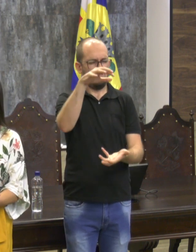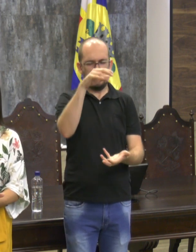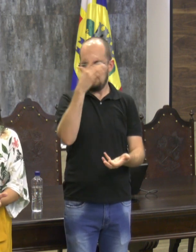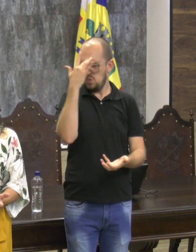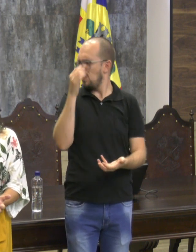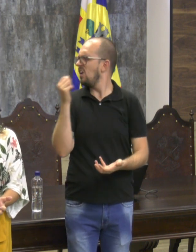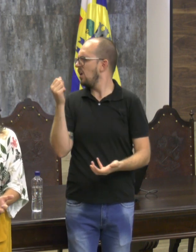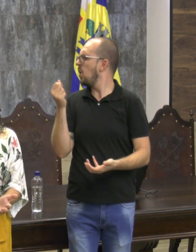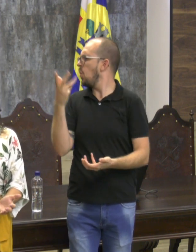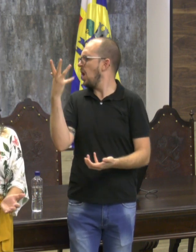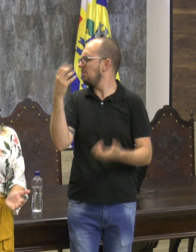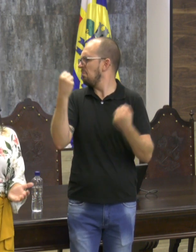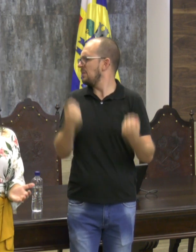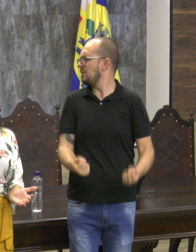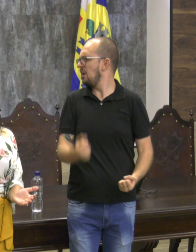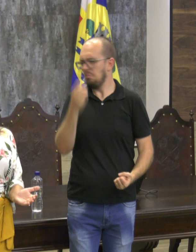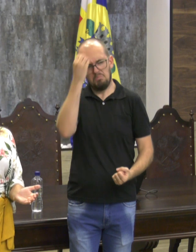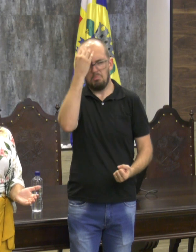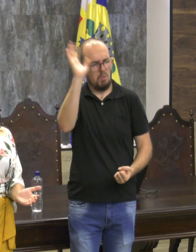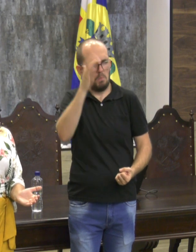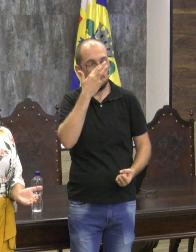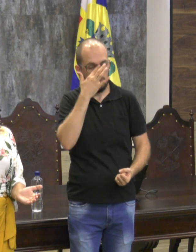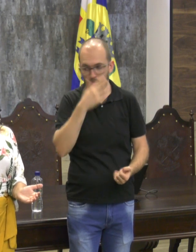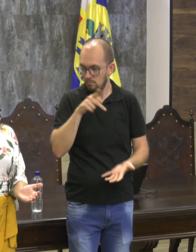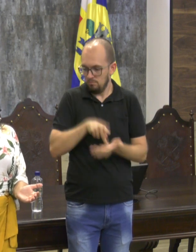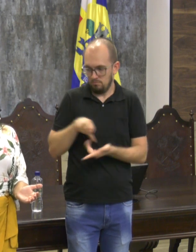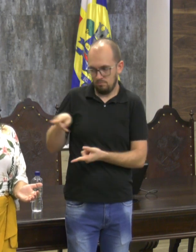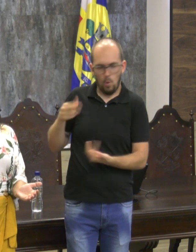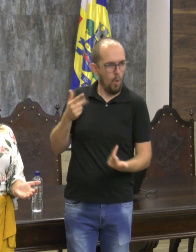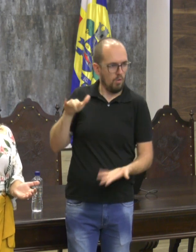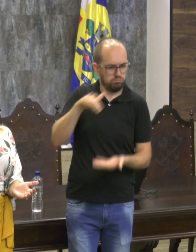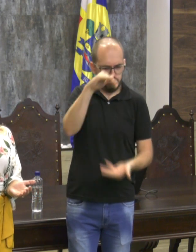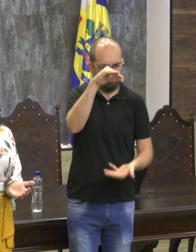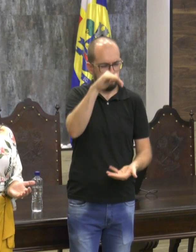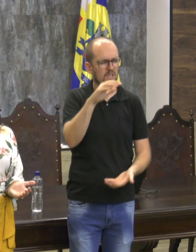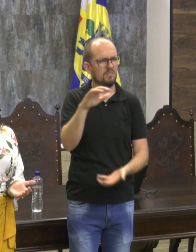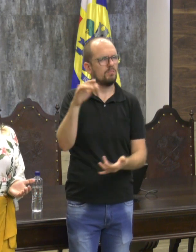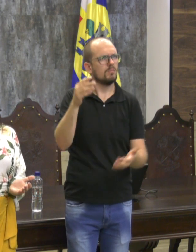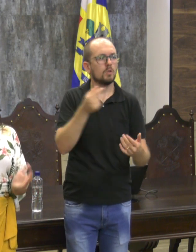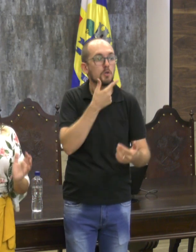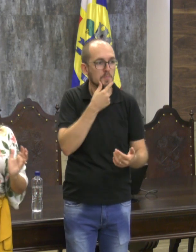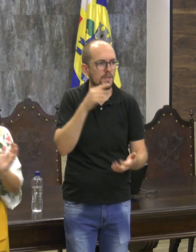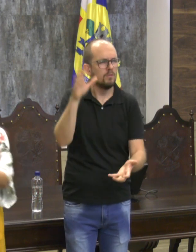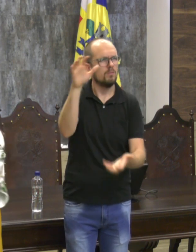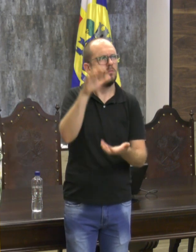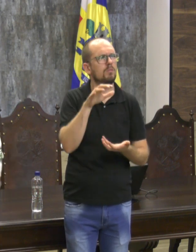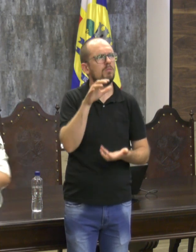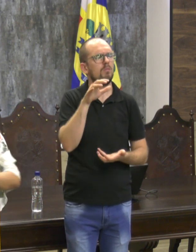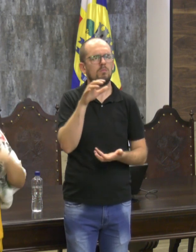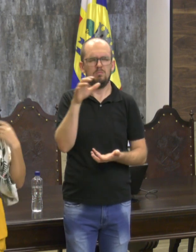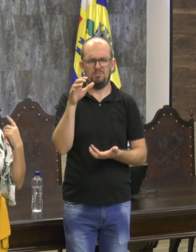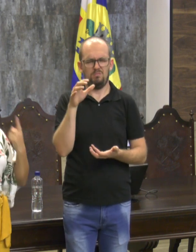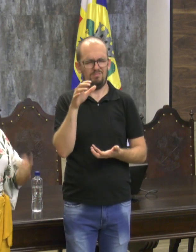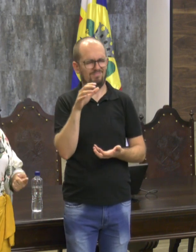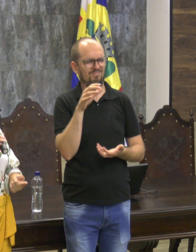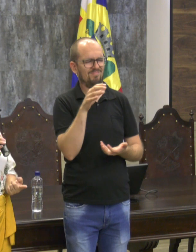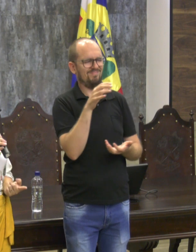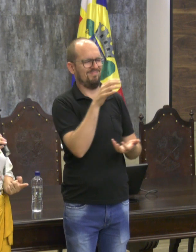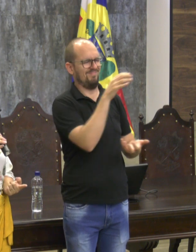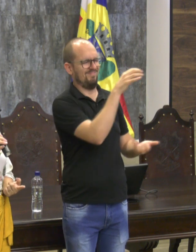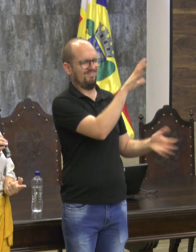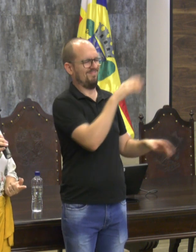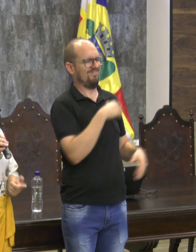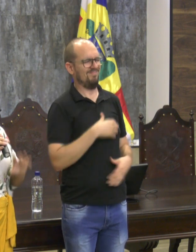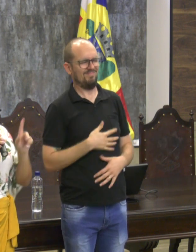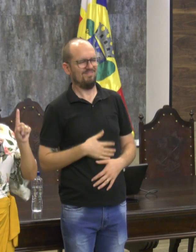quilos de ovo, é muito grande. É assim, gente, sem exagero. E quando ele pegou o ovo, ele já me entregou. Ele não sabia o que era